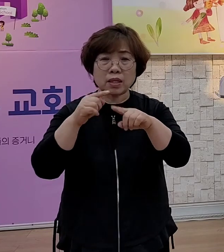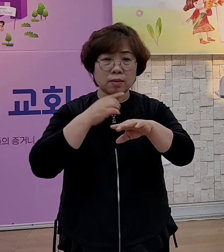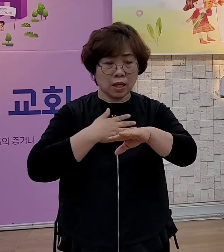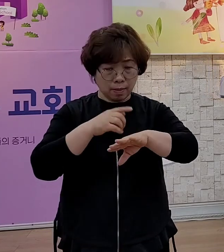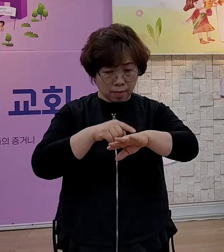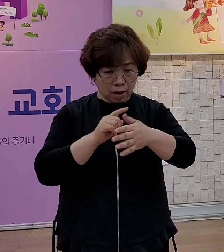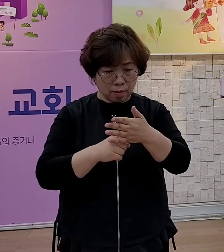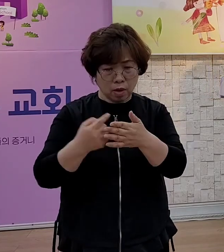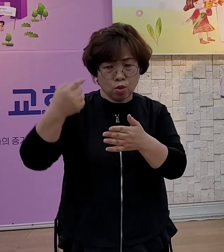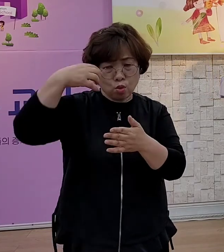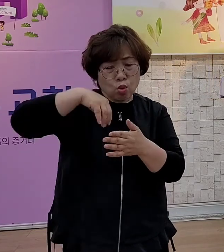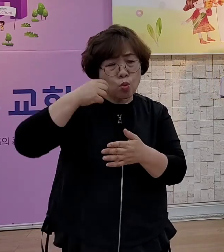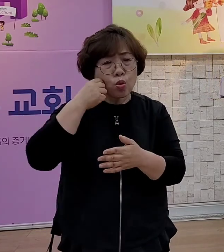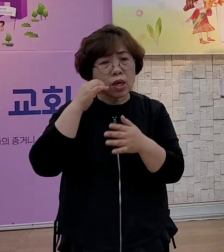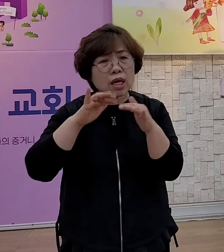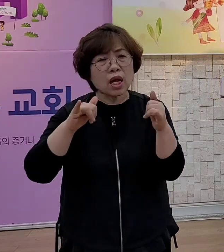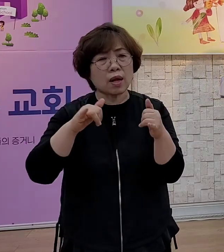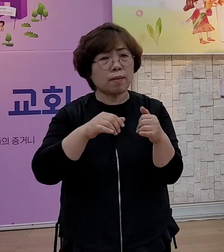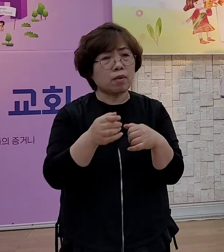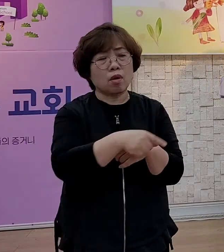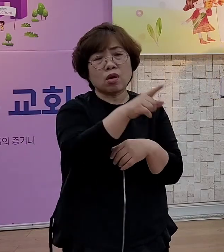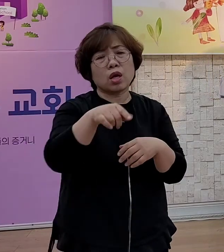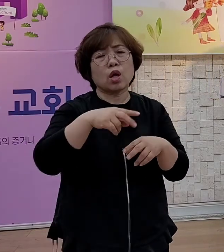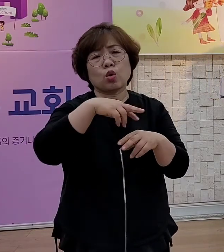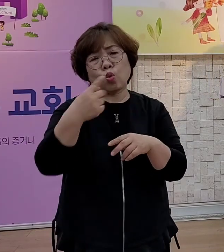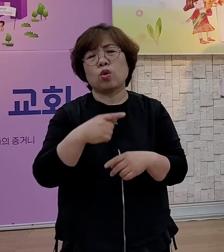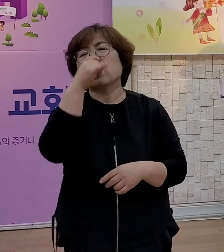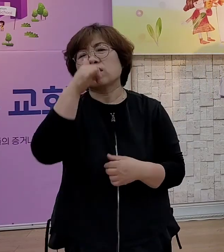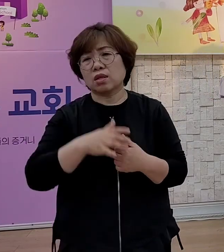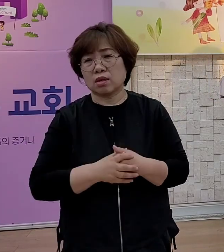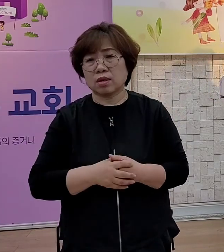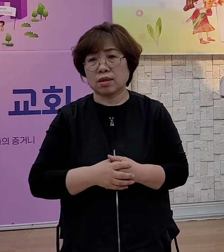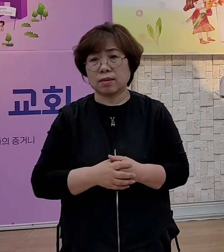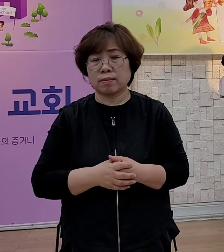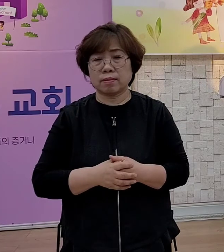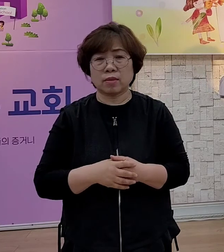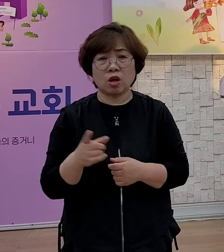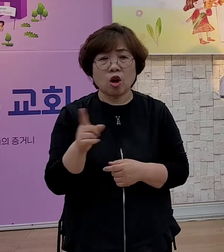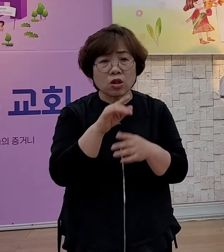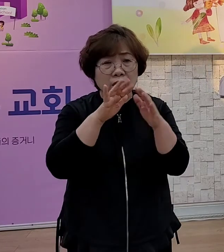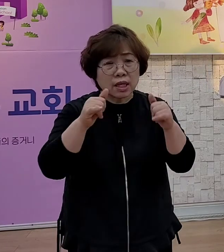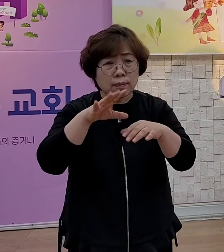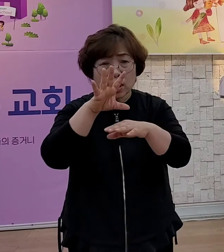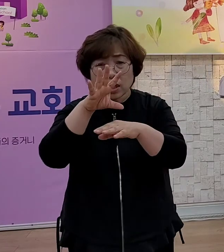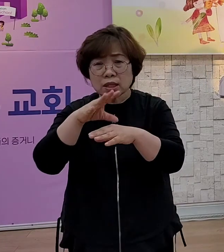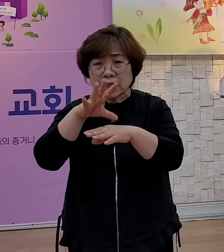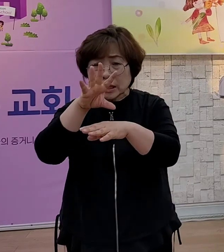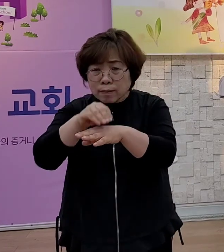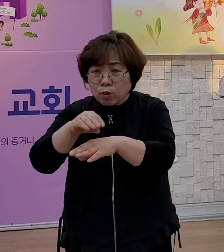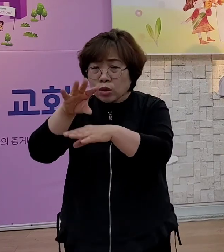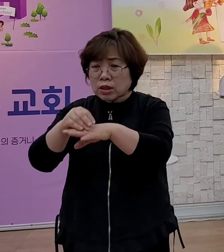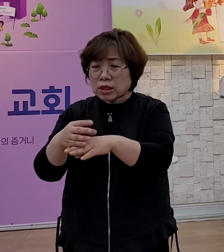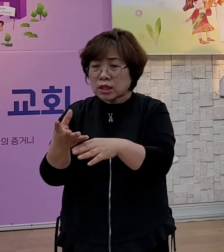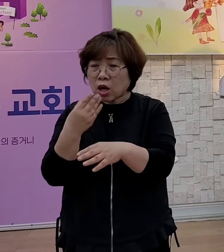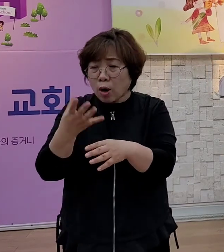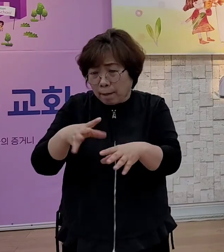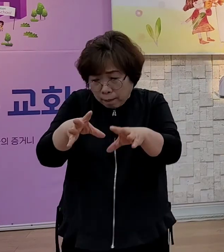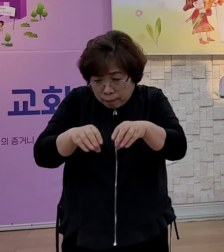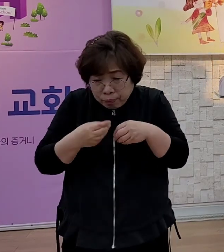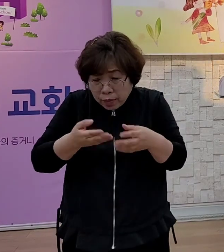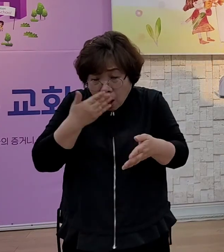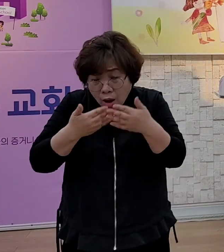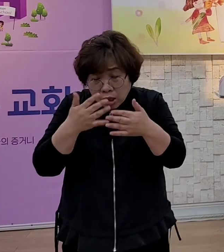제가 목회를 하루 이틀 했습니까? 어떤 분은 그냥 스펀지처럼 빨려 들어가는 분이 있는가 하면 똑같은 말씀을